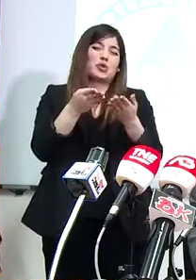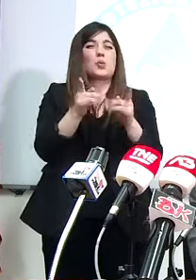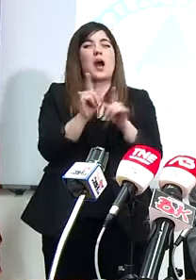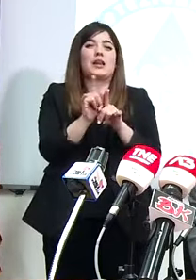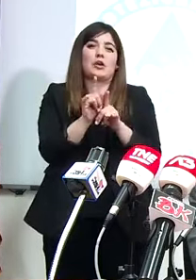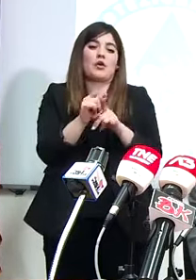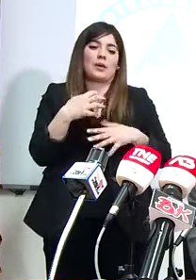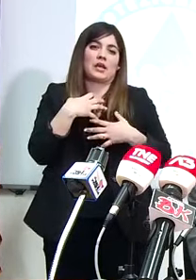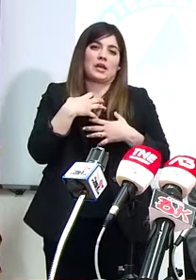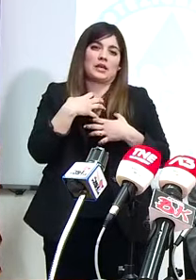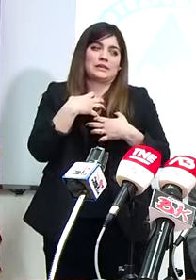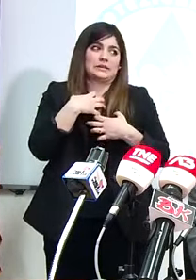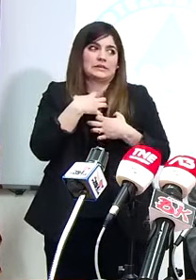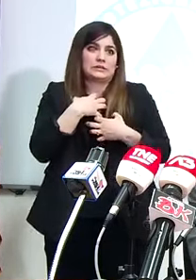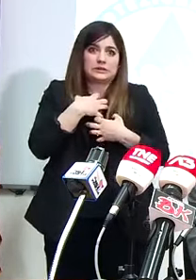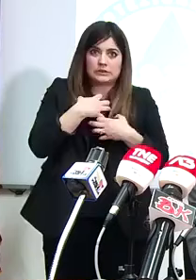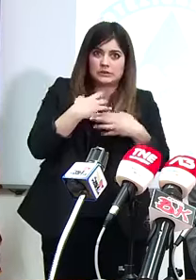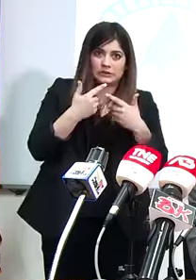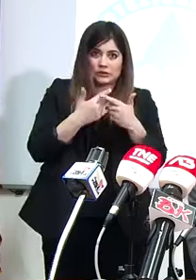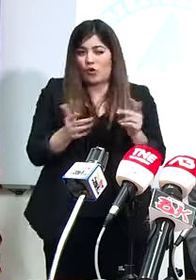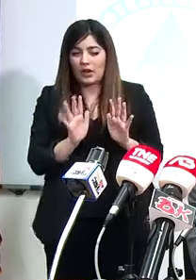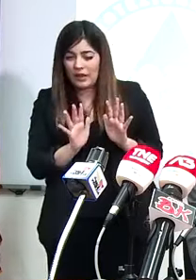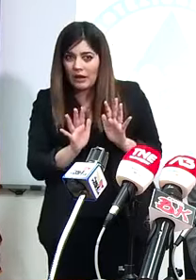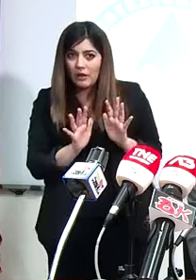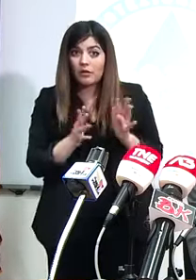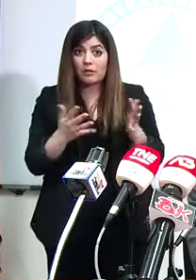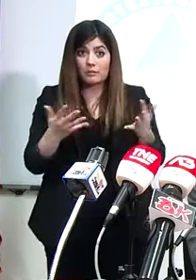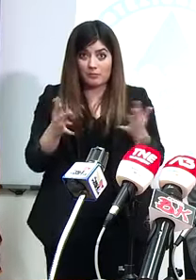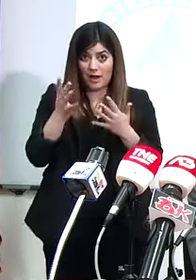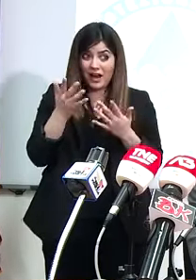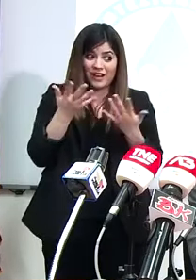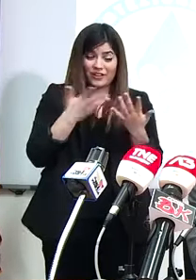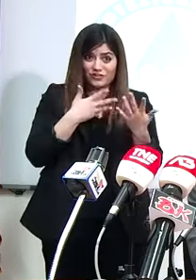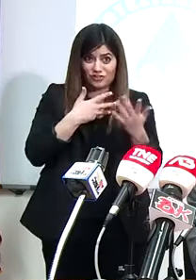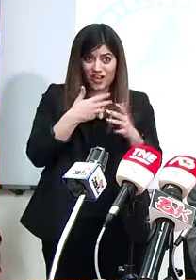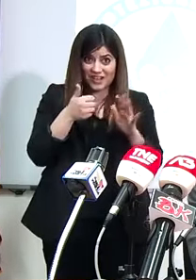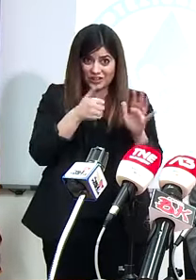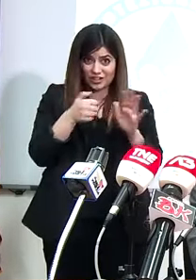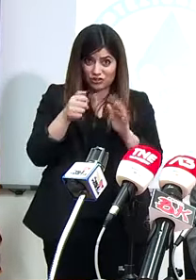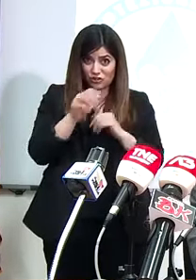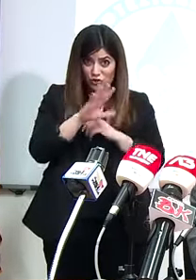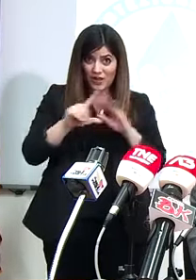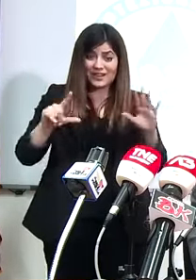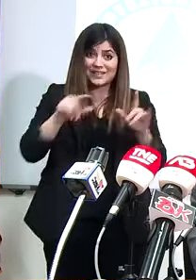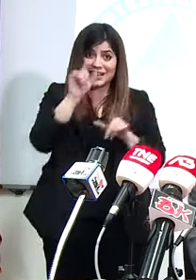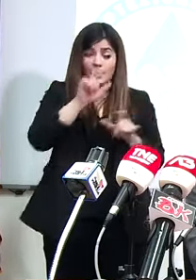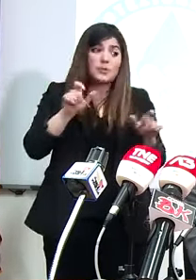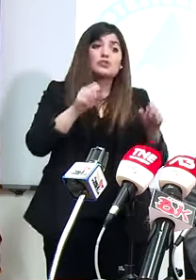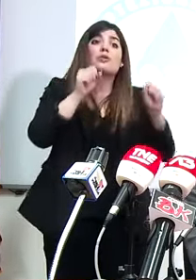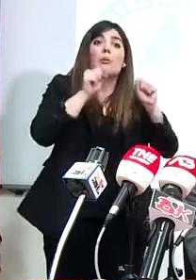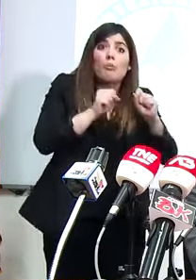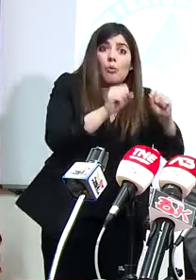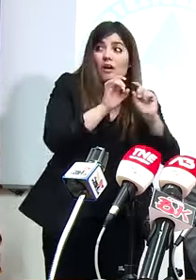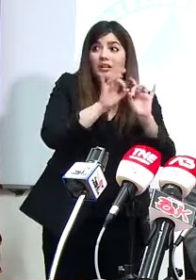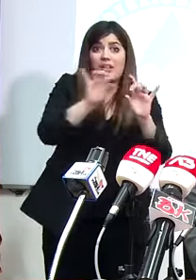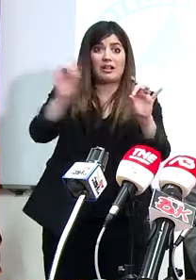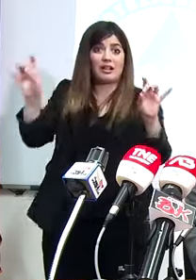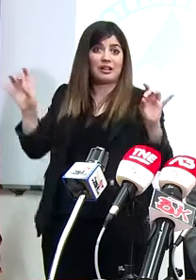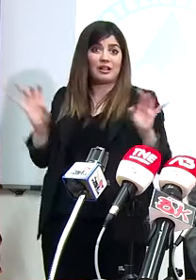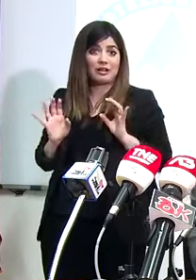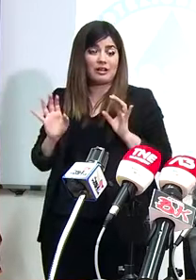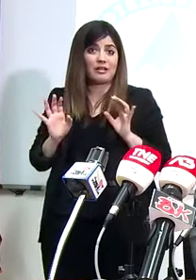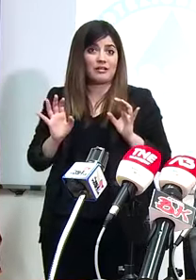però se sono comunque 6 157 potenziali grandi diffusori senza tutti quelli che